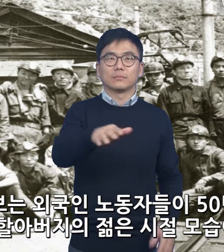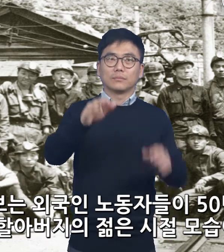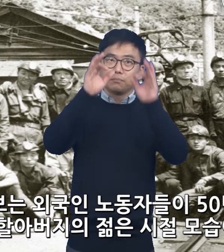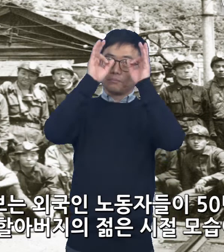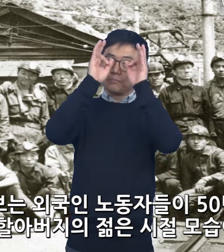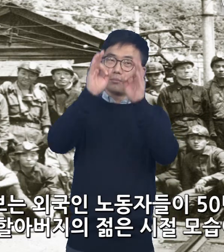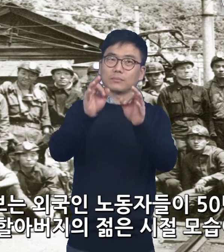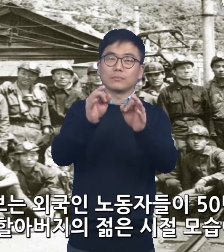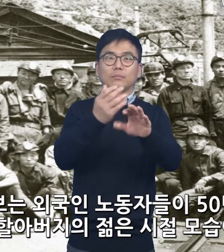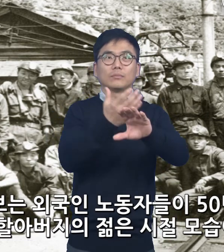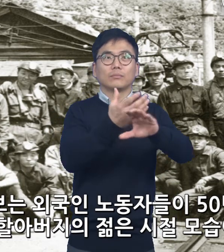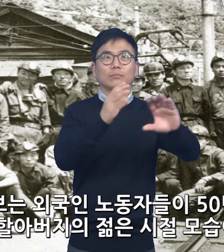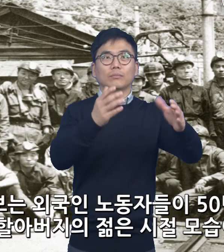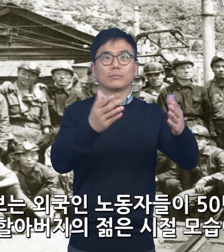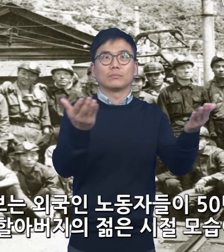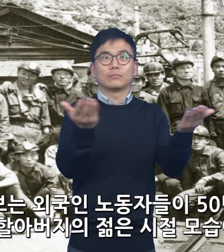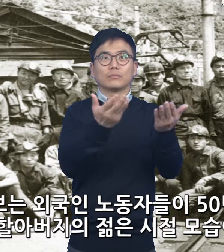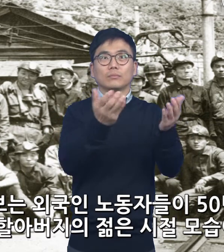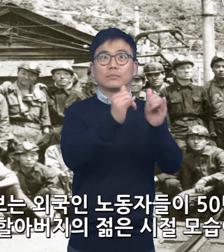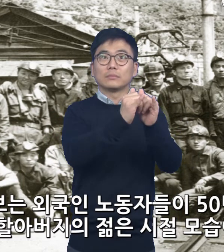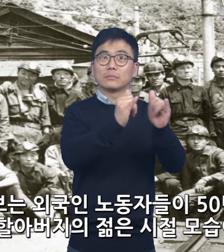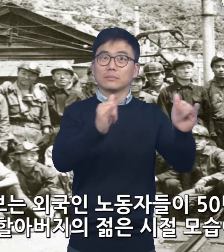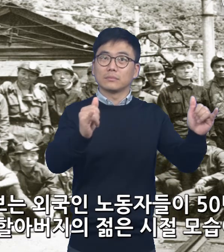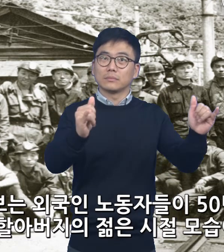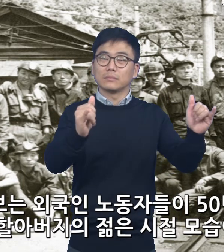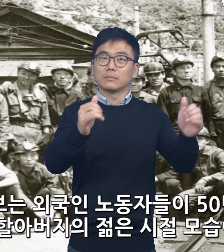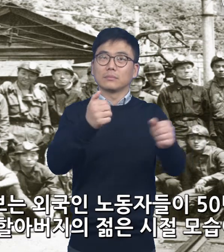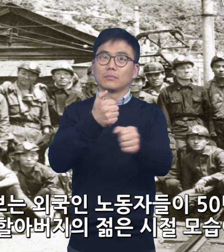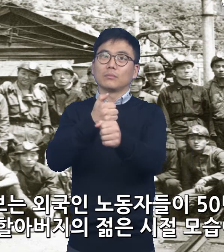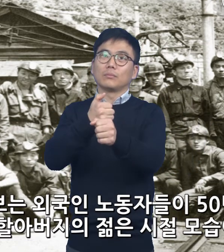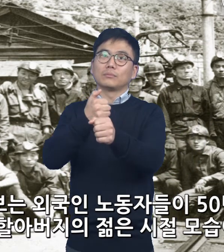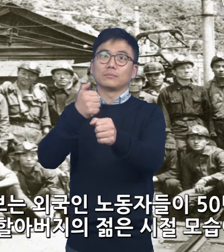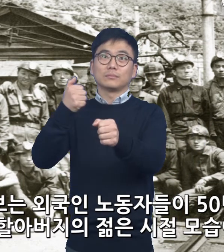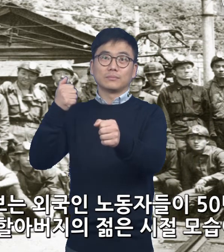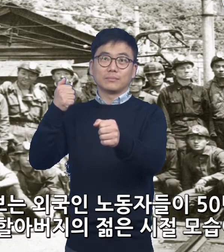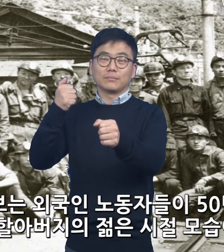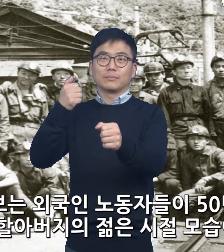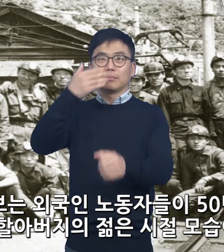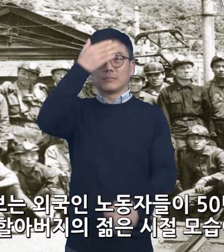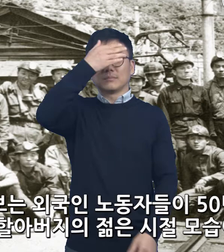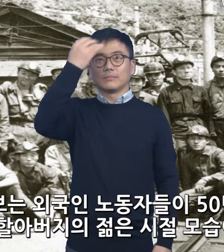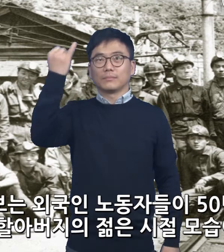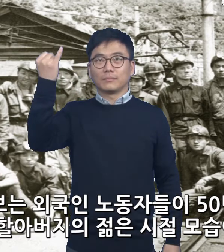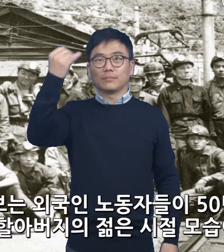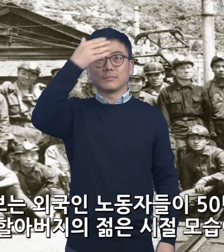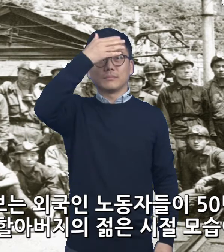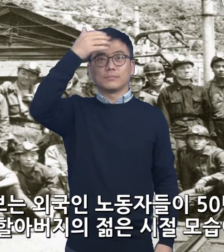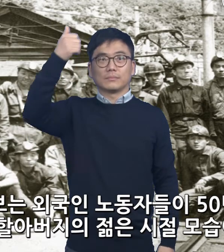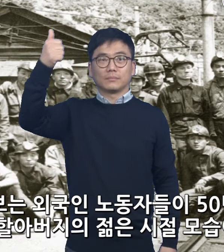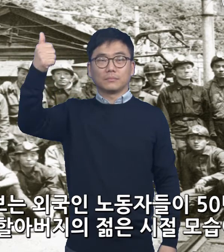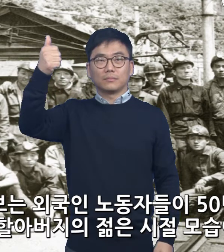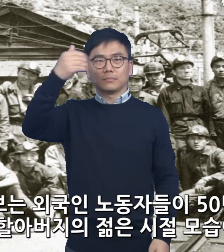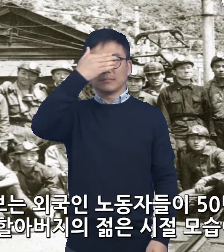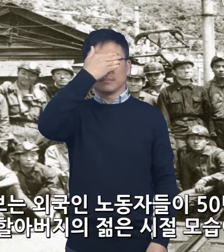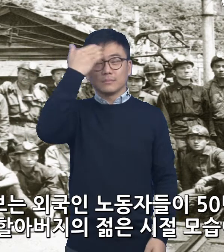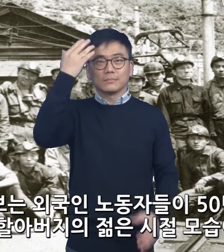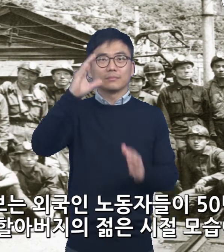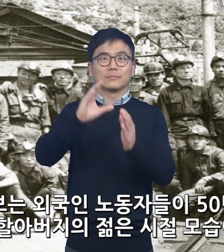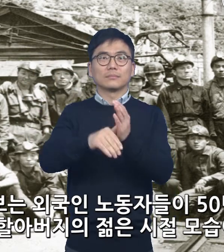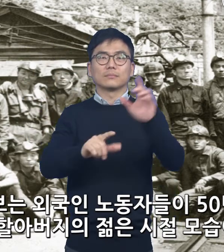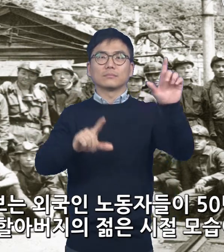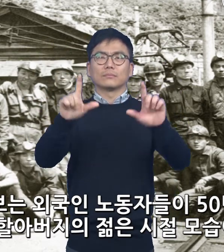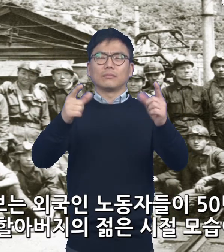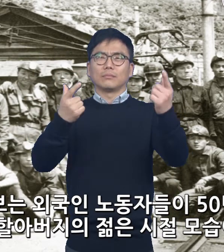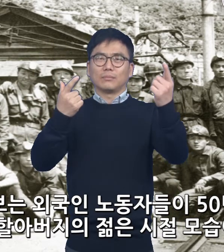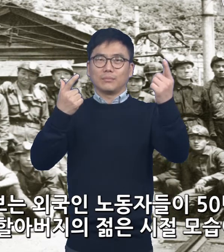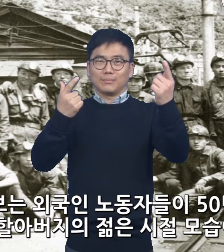지금 우리가 보는 외국인 노동자들이 50년 전 우리 할머니, 할아버지의